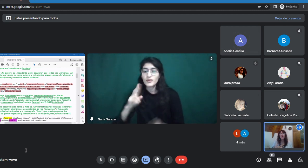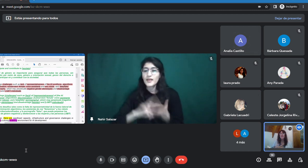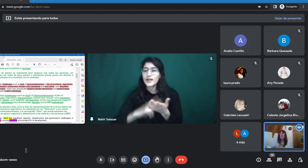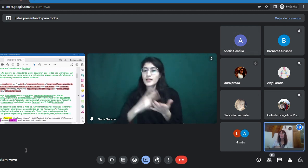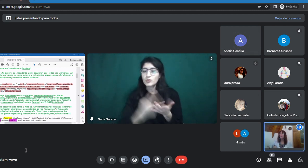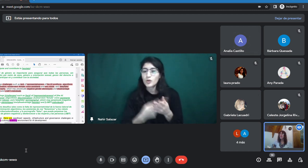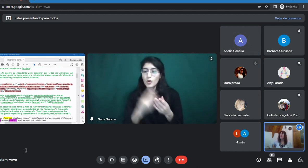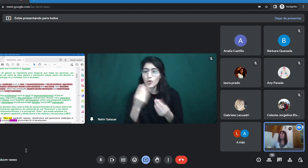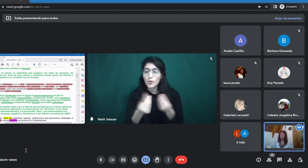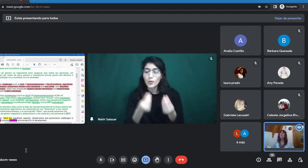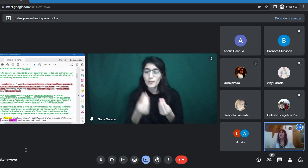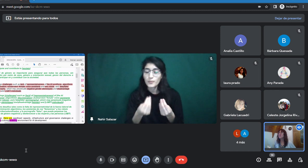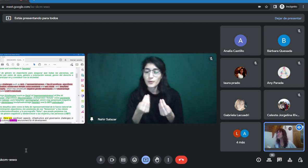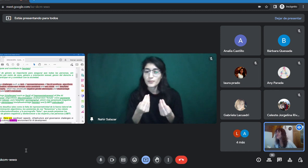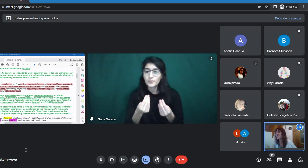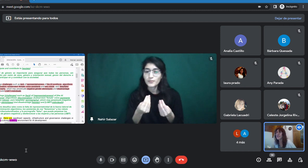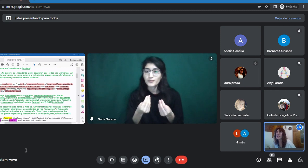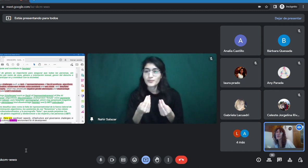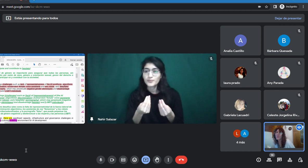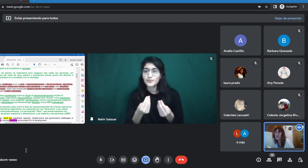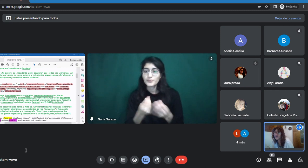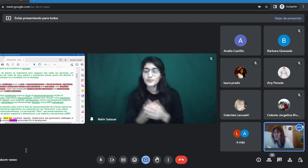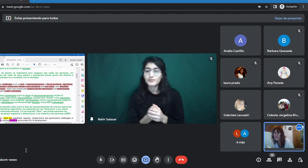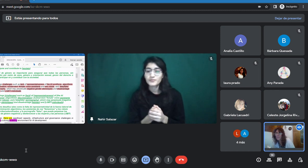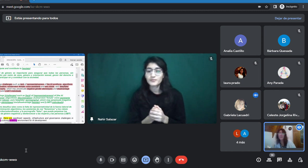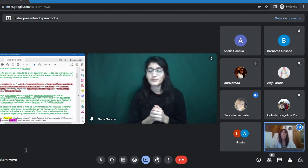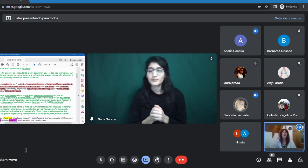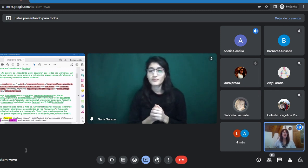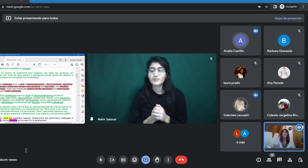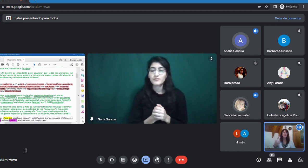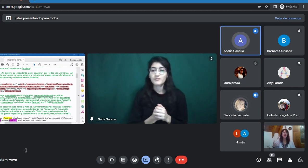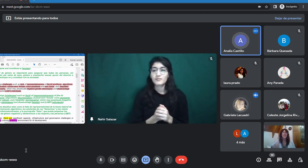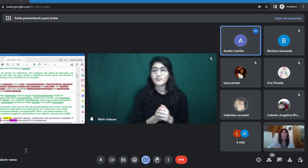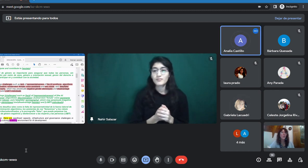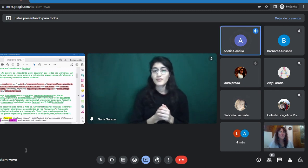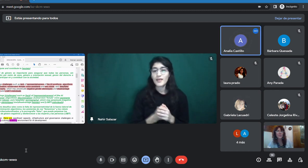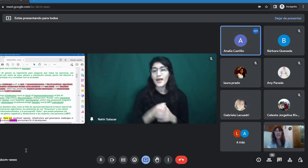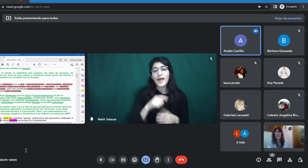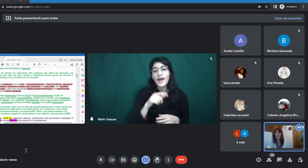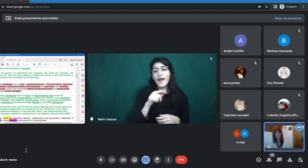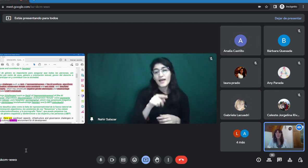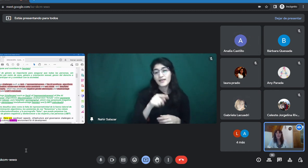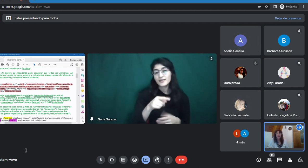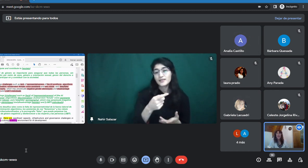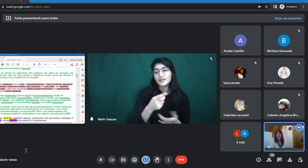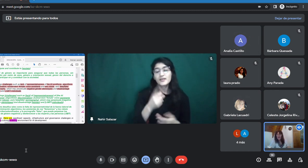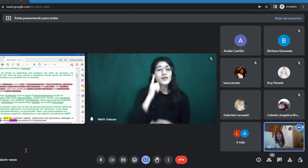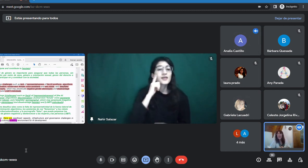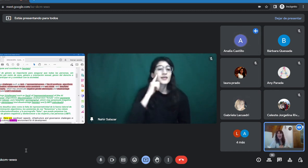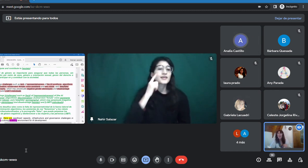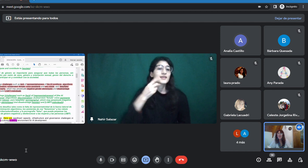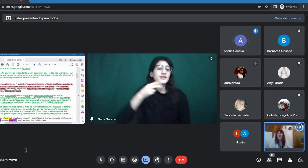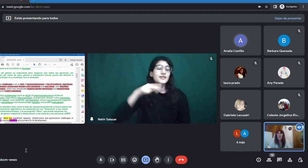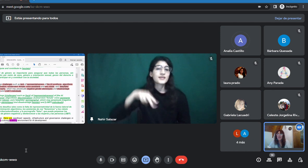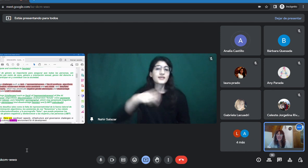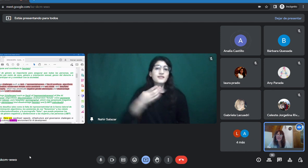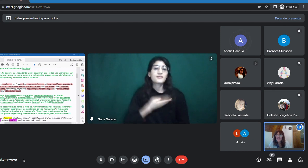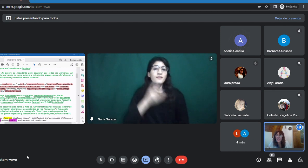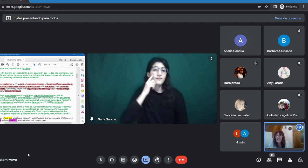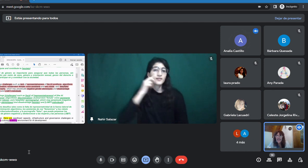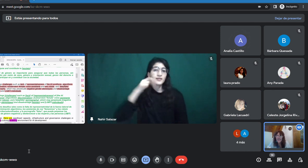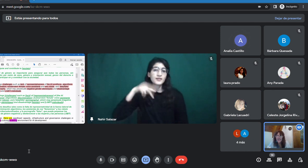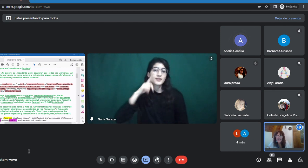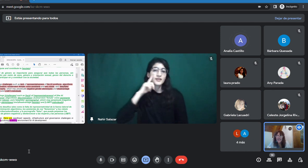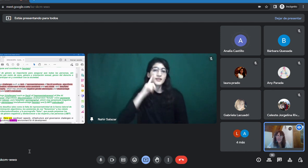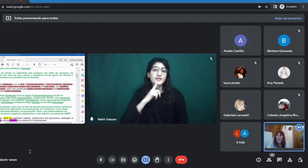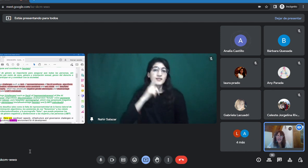Cuando está después de la preposición es un infinitivo. También puede ser o sustantivo, ¿sí? En cambio, en este